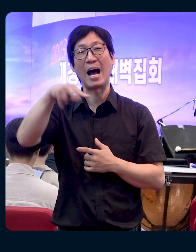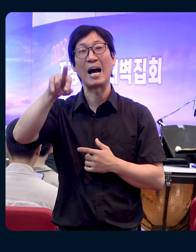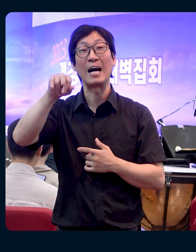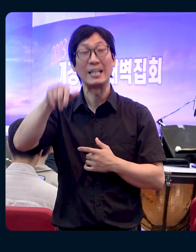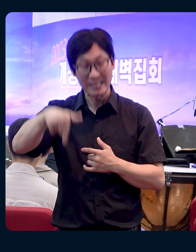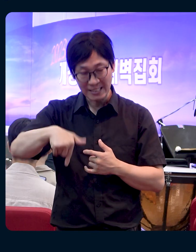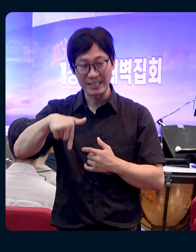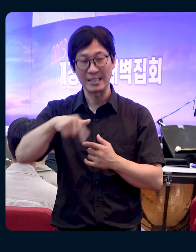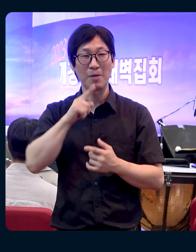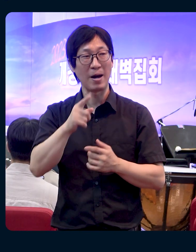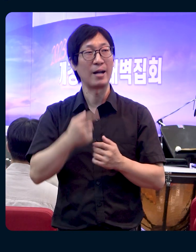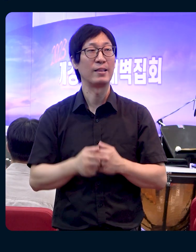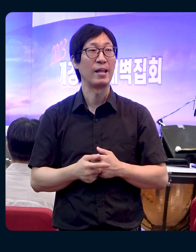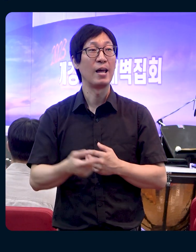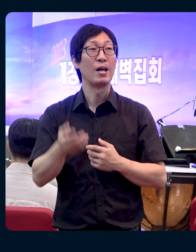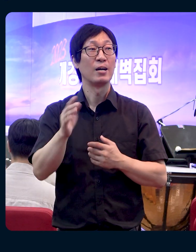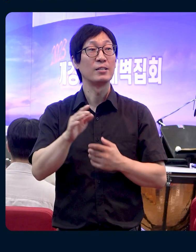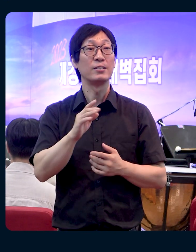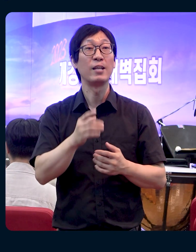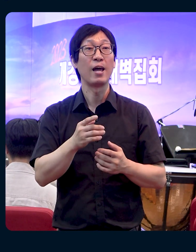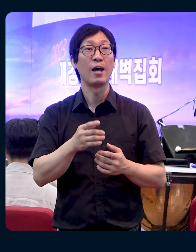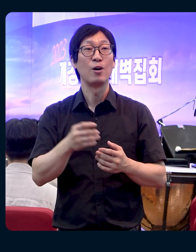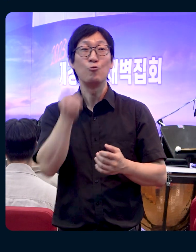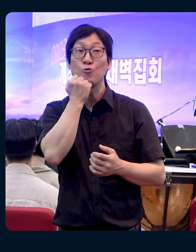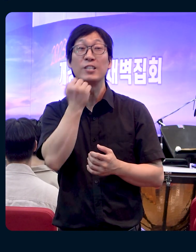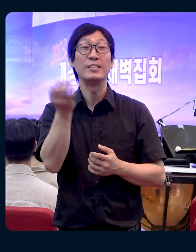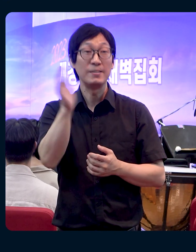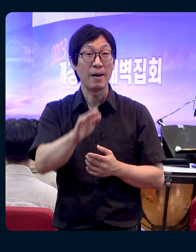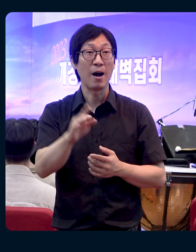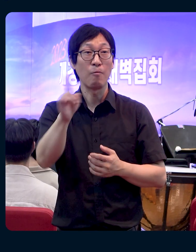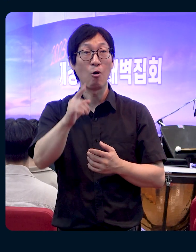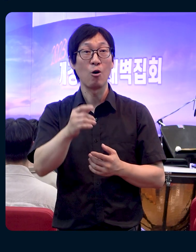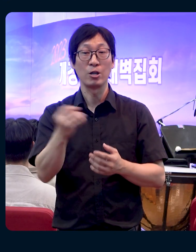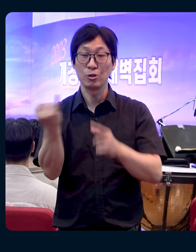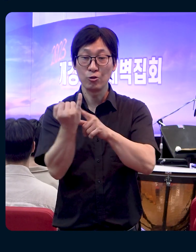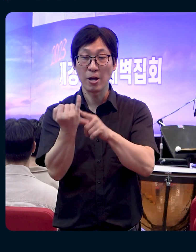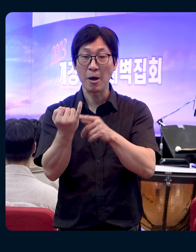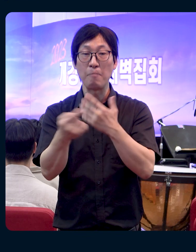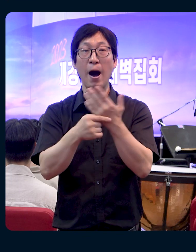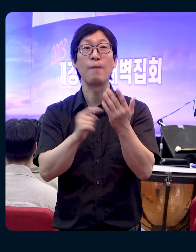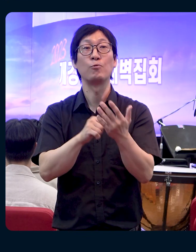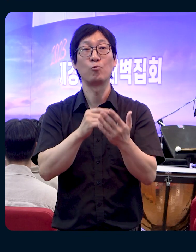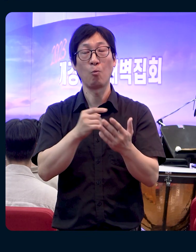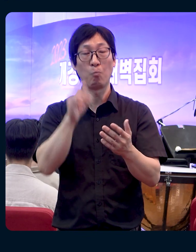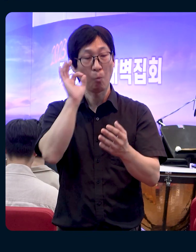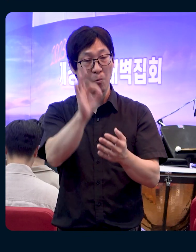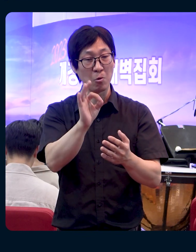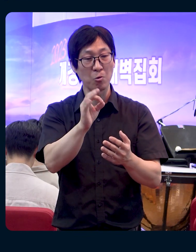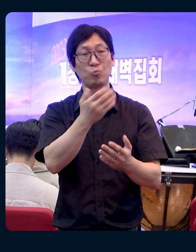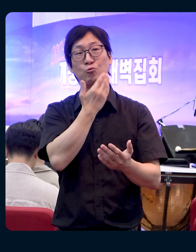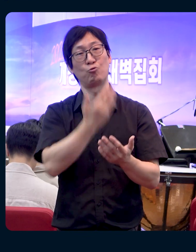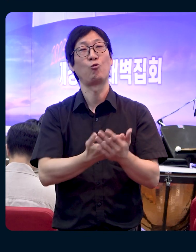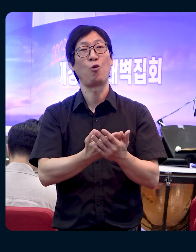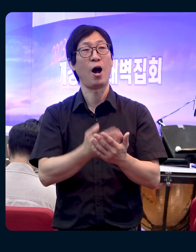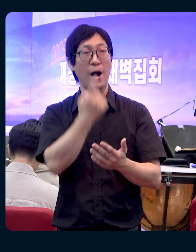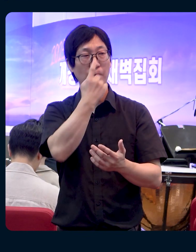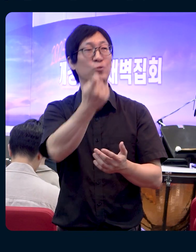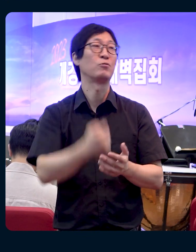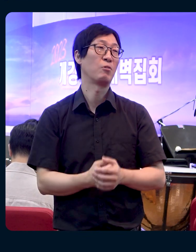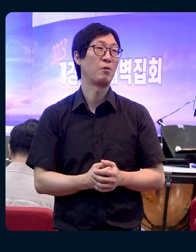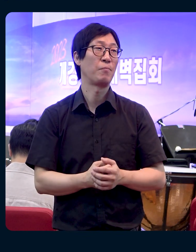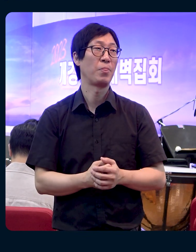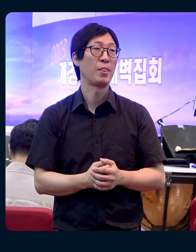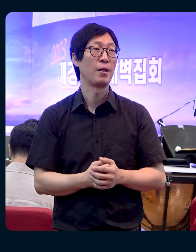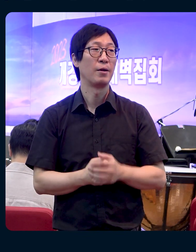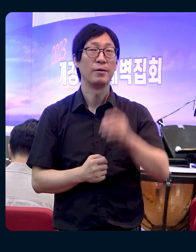그런데 그 마음 자체는 중요한 거예요. 뭘 하든 간에 주님 앞에 있다는 생각은 정말 중요한 거예요. 근데 그들이 그걸 가식으로 가서 문제가 된 거죠.